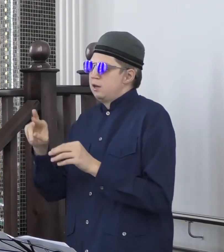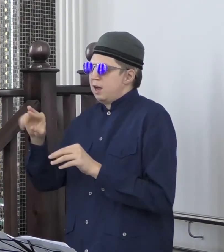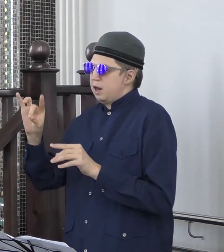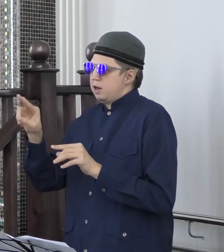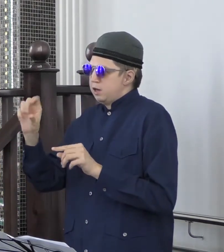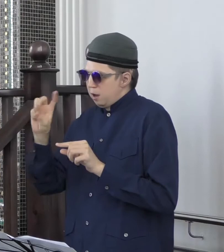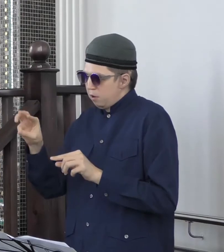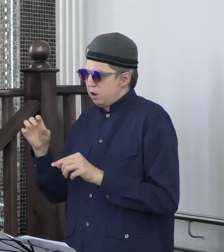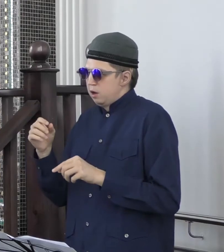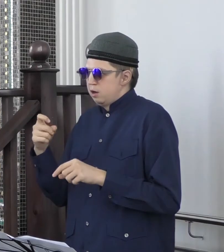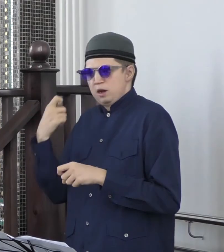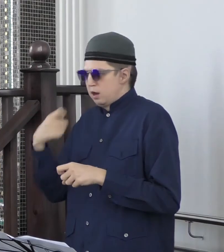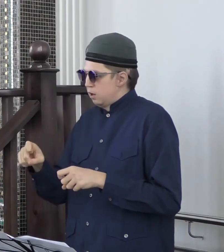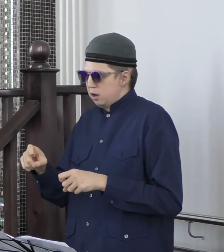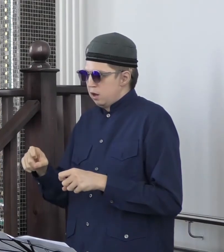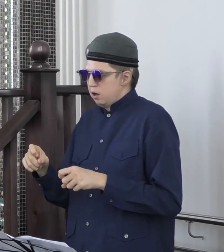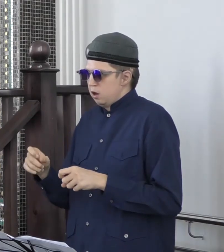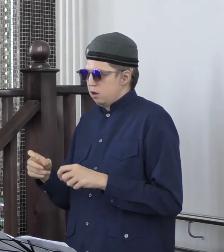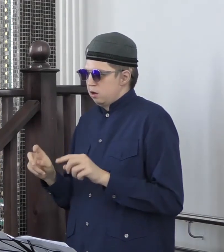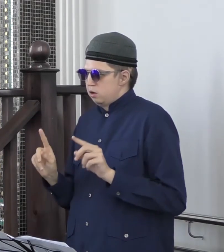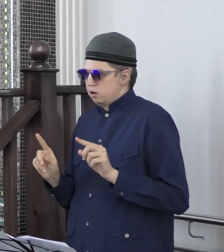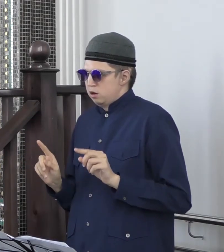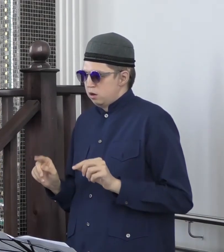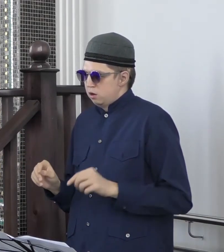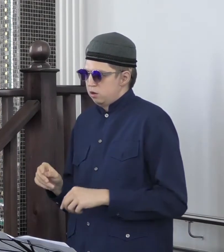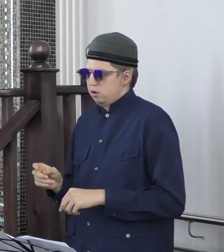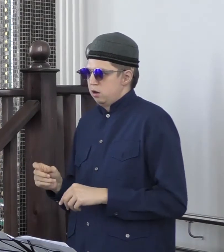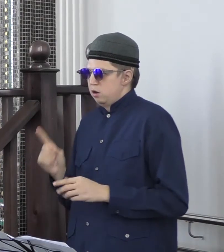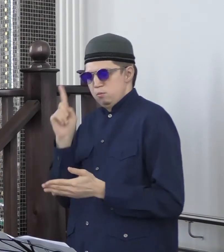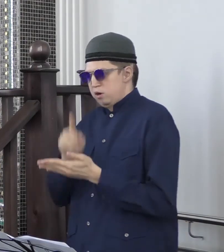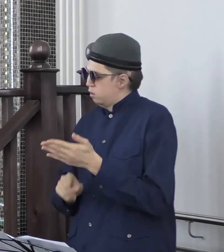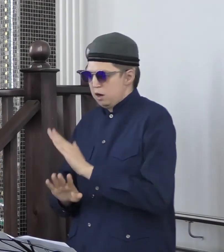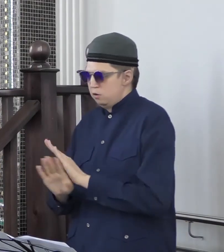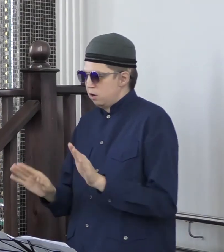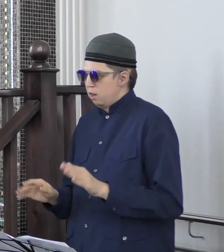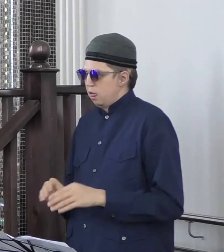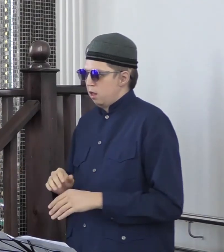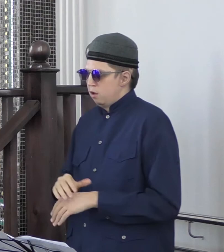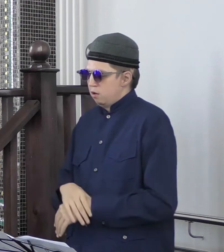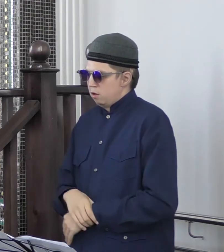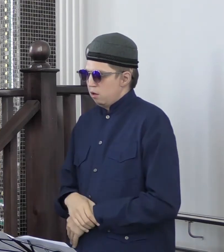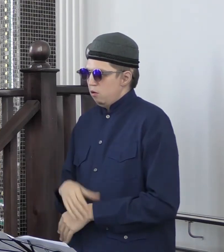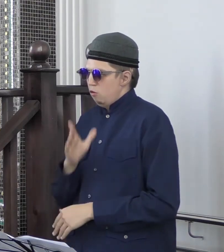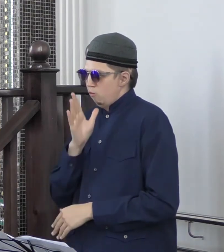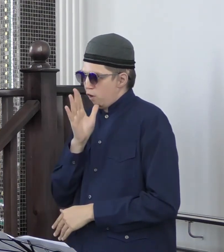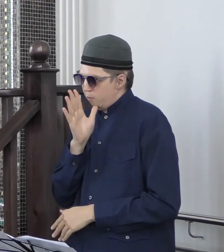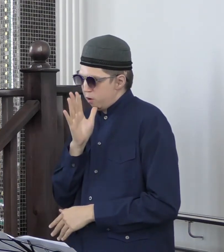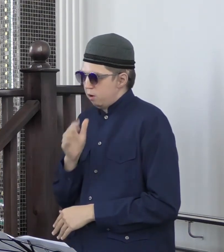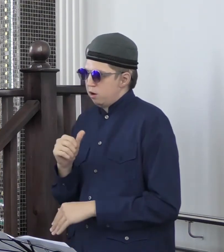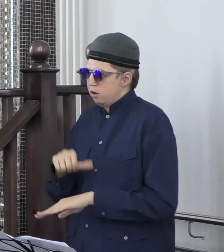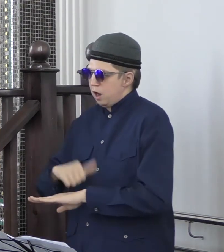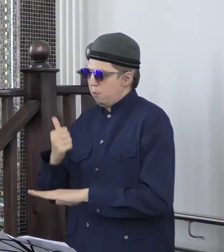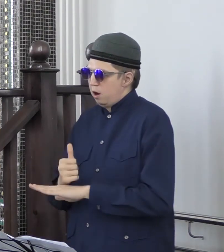то никогда он не проиграет. И всегда его дивиденды будут расти в этом мире и самое